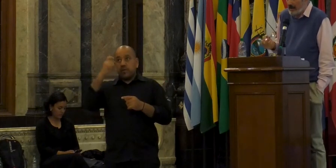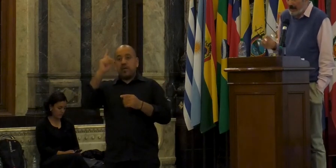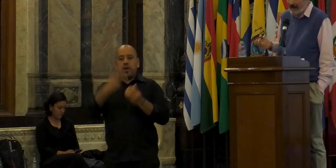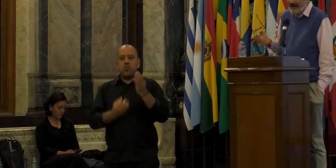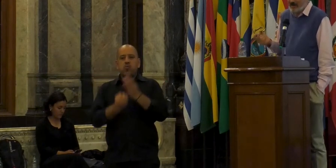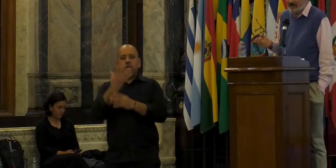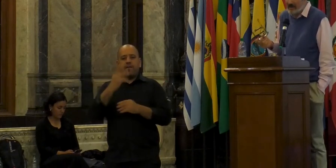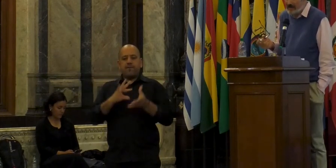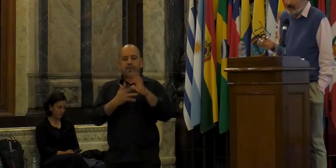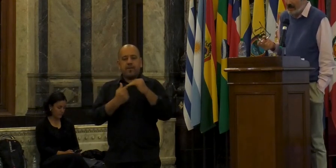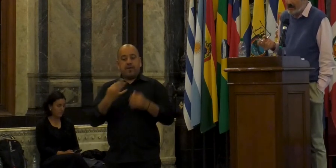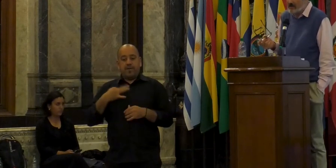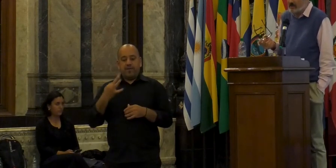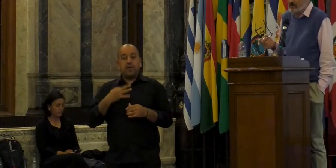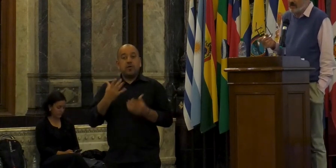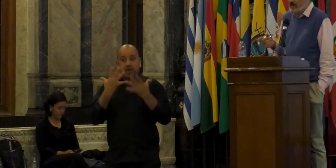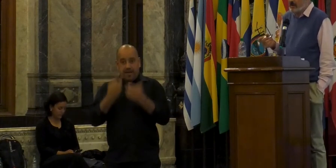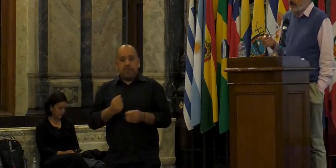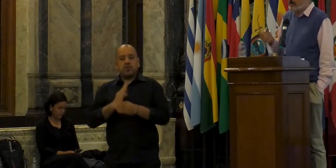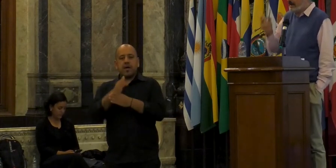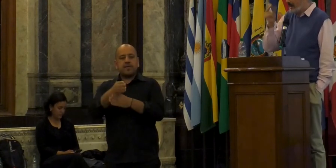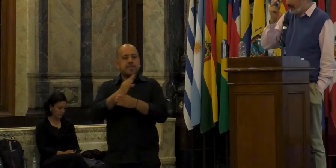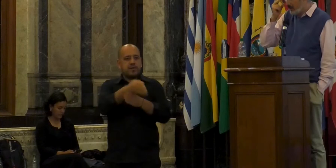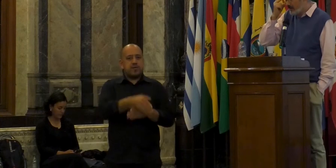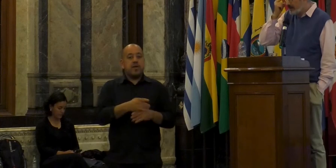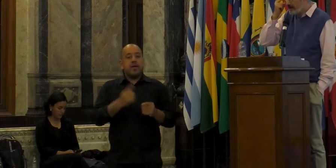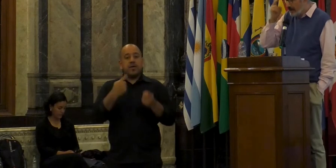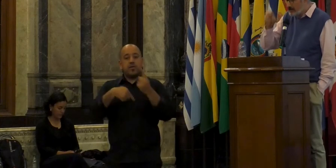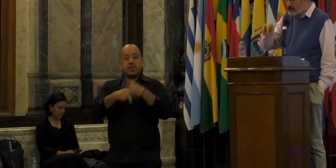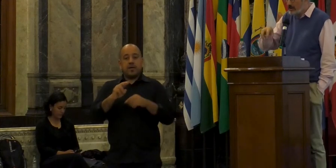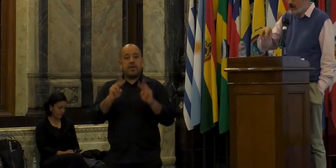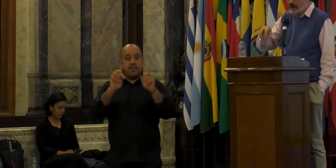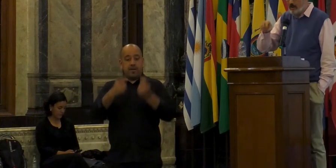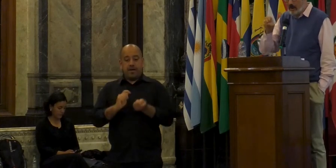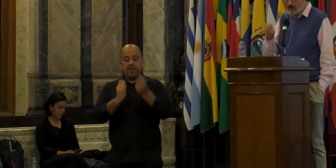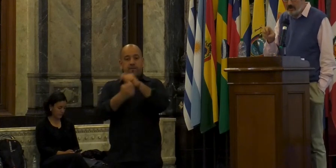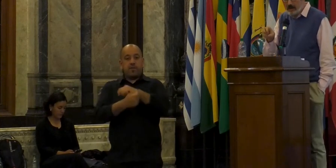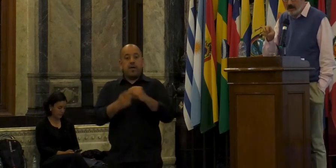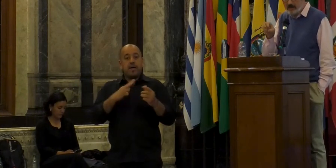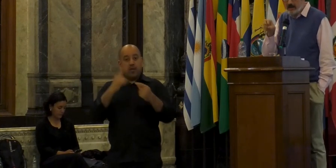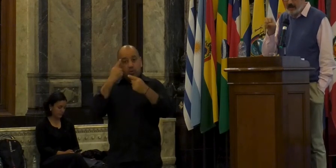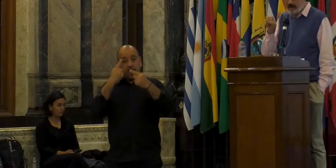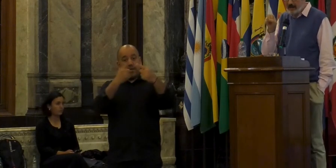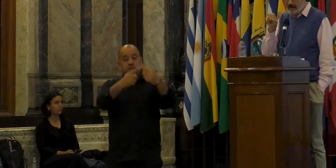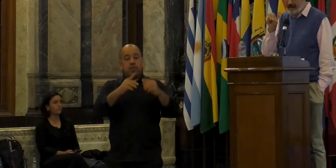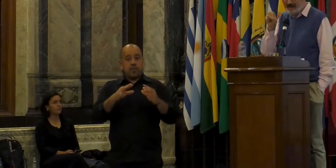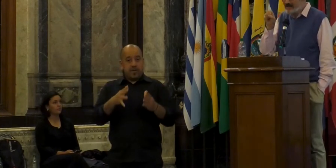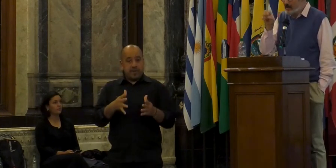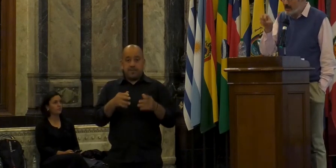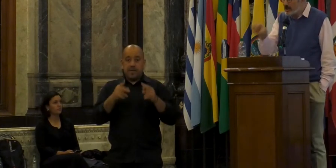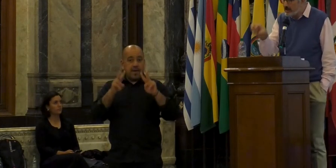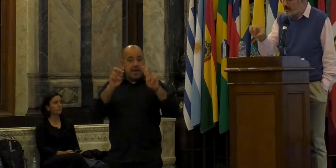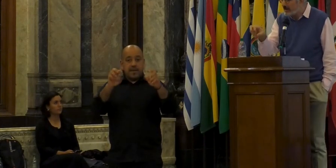vivir a la que queríamos también tener acceso, ¿no? O sea que la reforma en este caso a lo que apunta es a